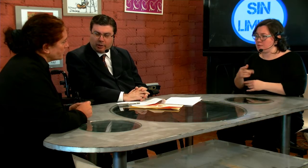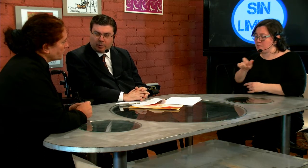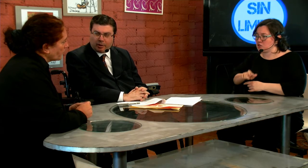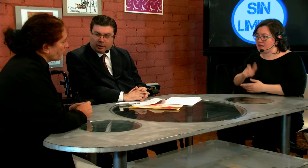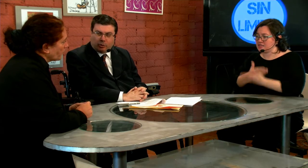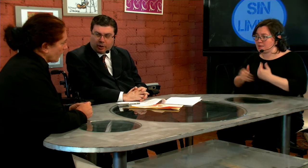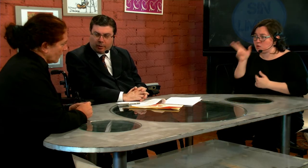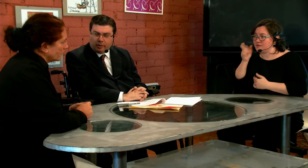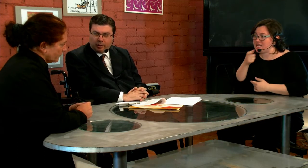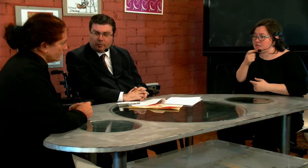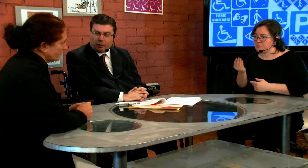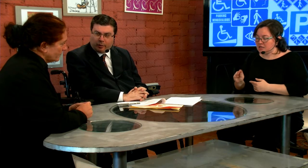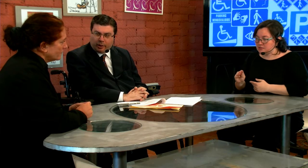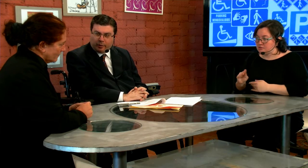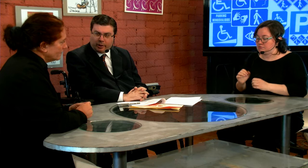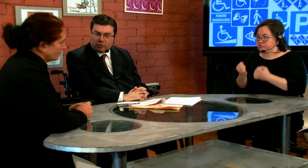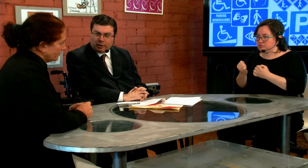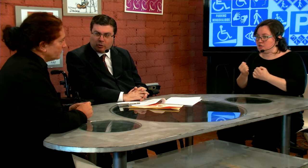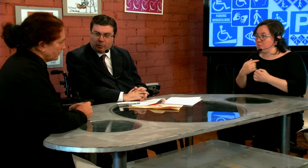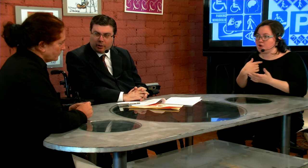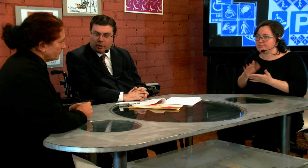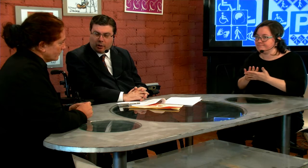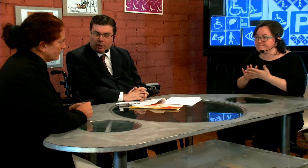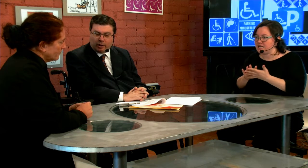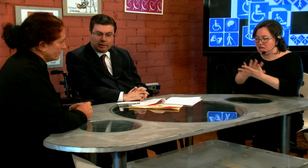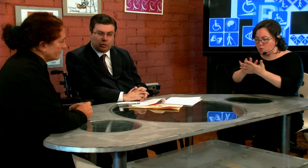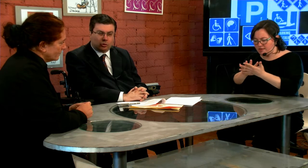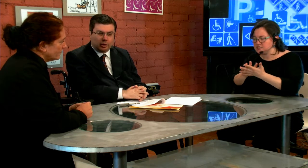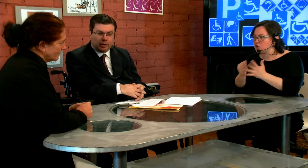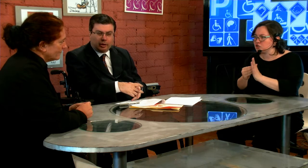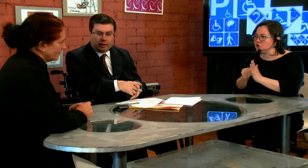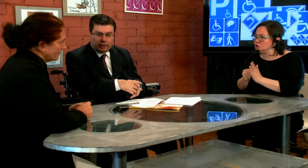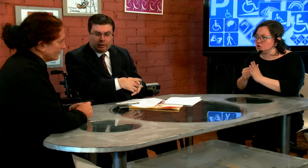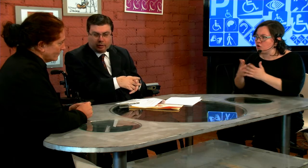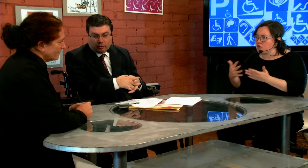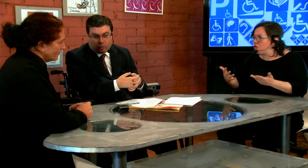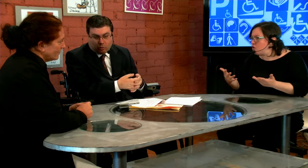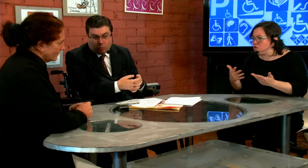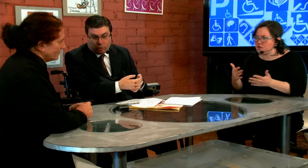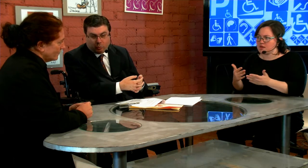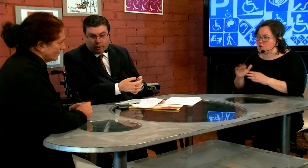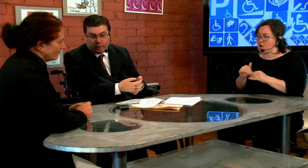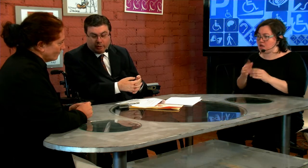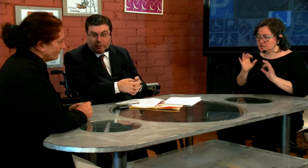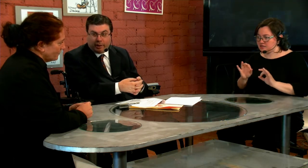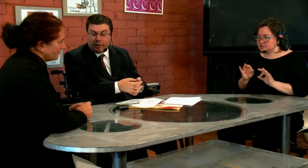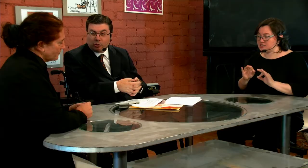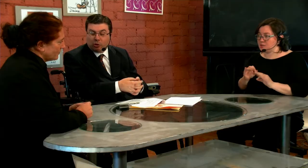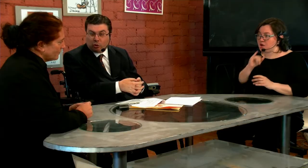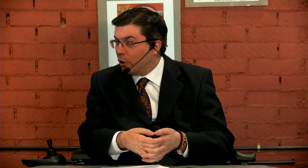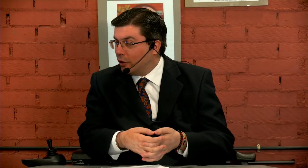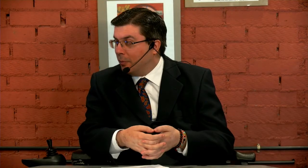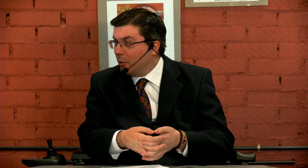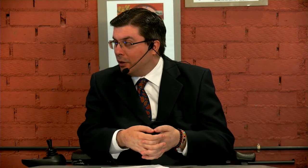con discapacidad auditiva, porque evidentemente no se está contemplando la lengua de signos como corresponde si de verdad queremos